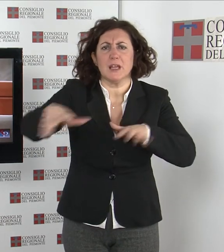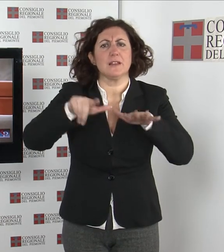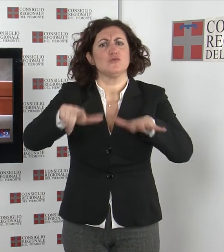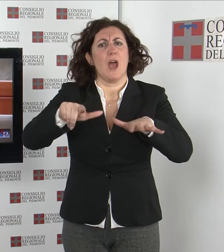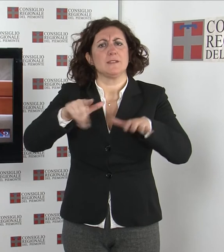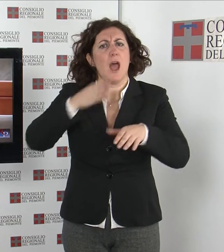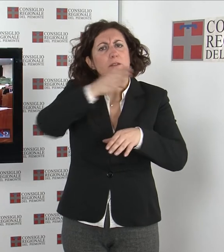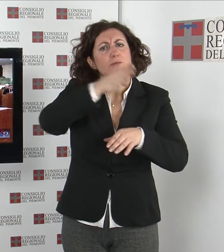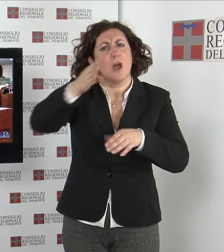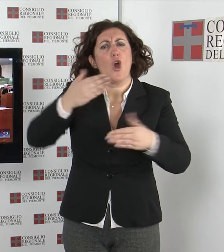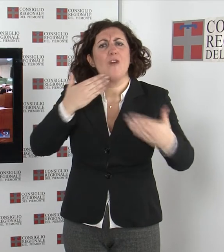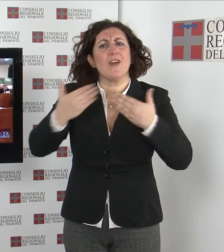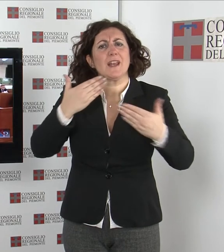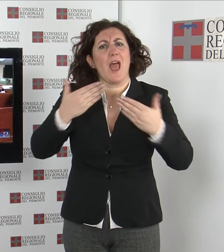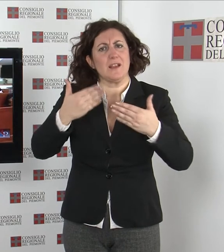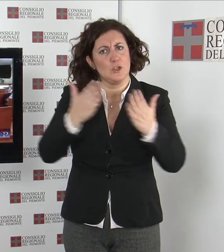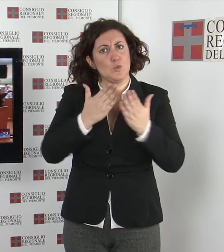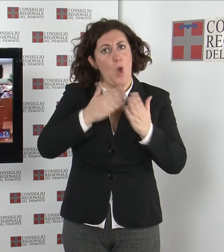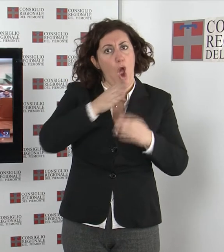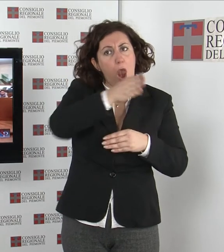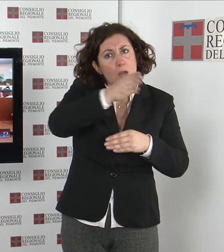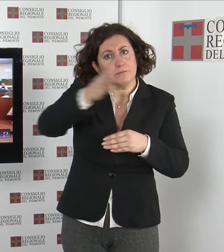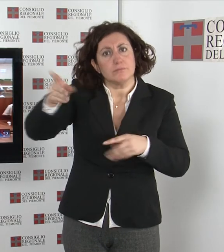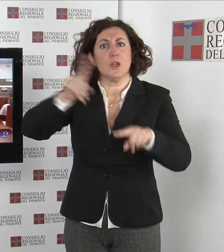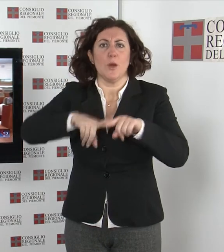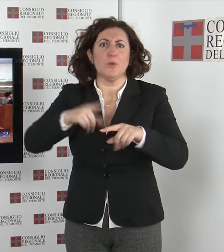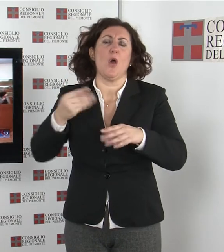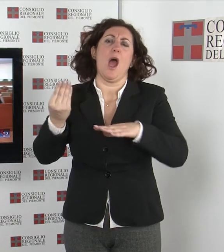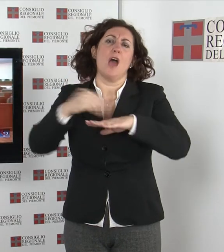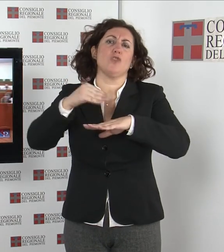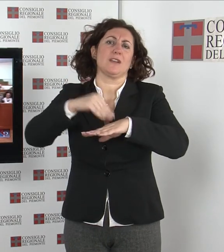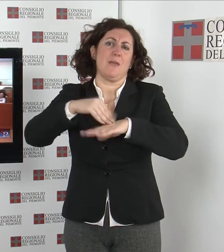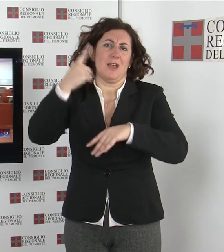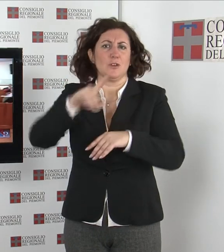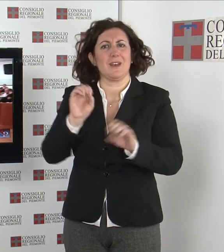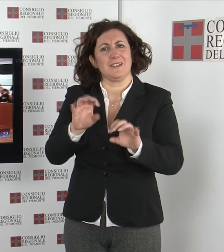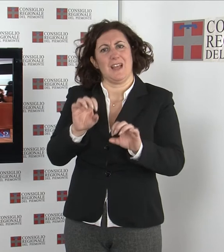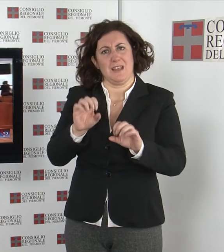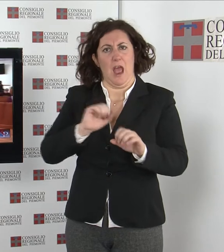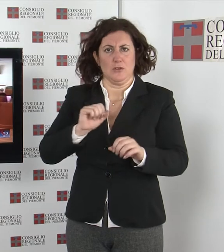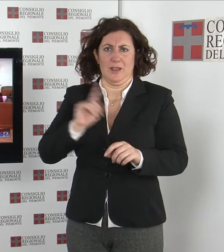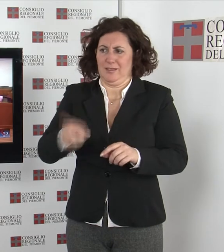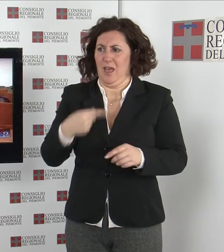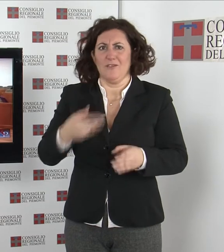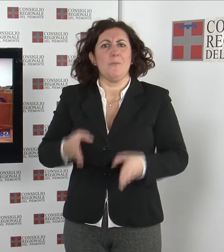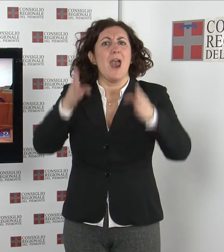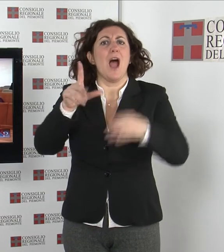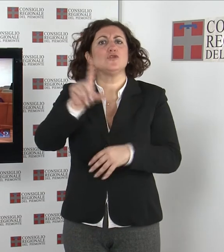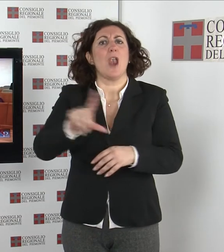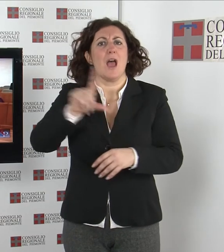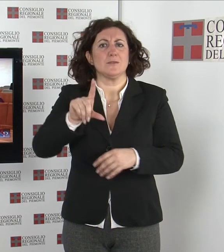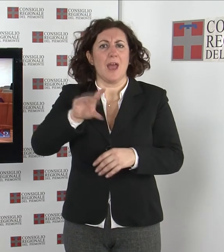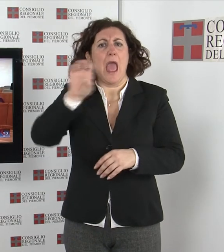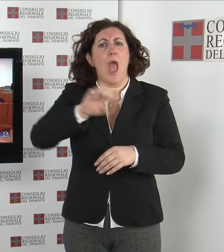corso di aggiornamento per gli insegnanti svolto il 15 novembre a Palazzo Lascaris sul tema l'Europa albivio tra Unione Federale